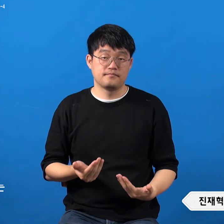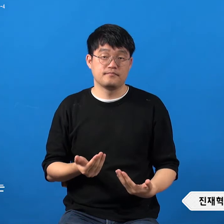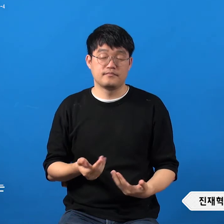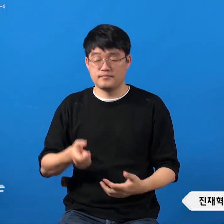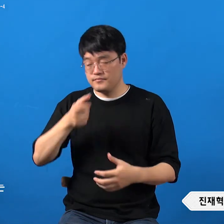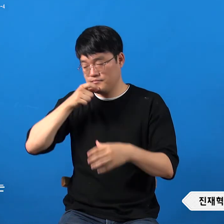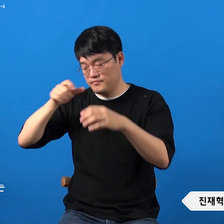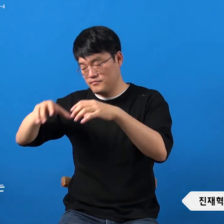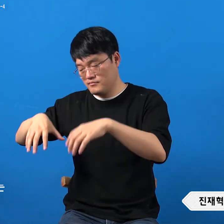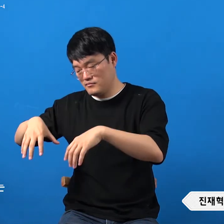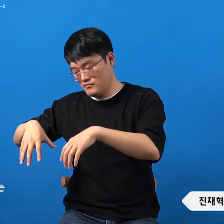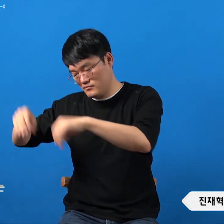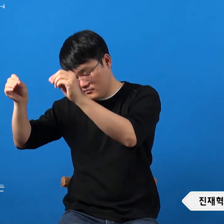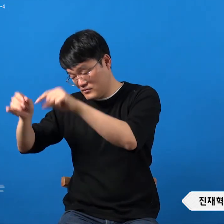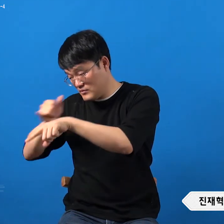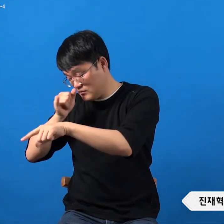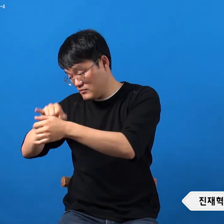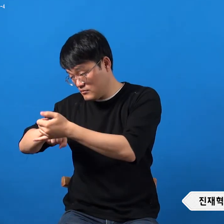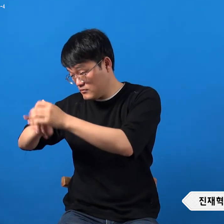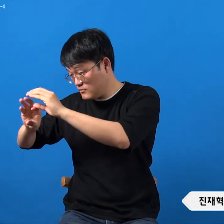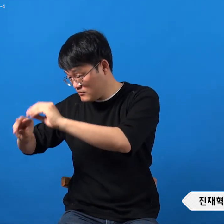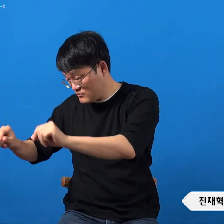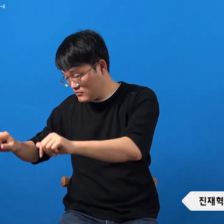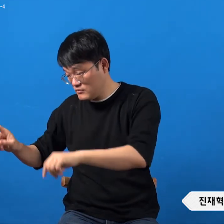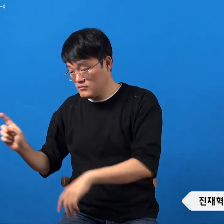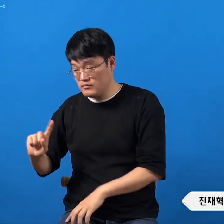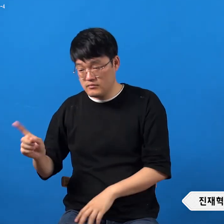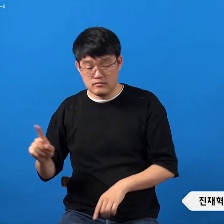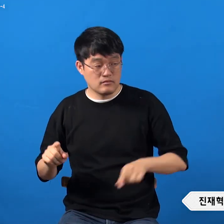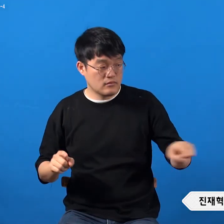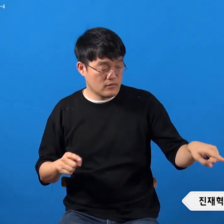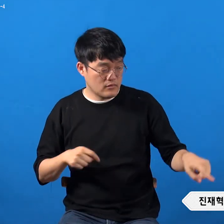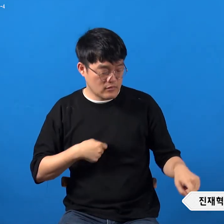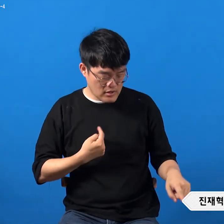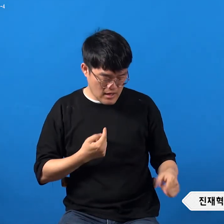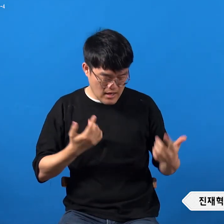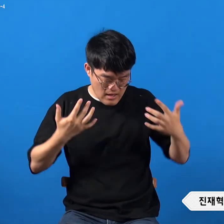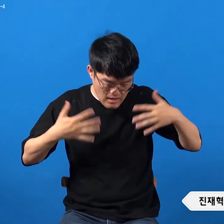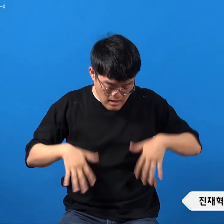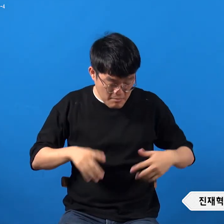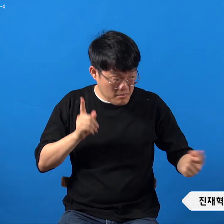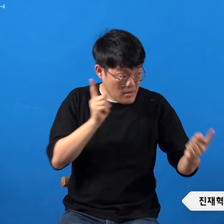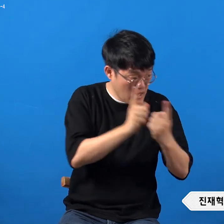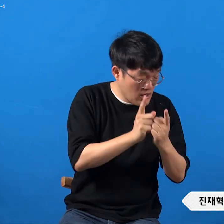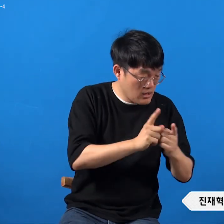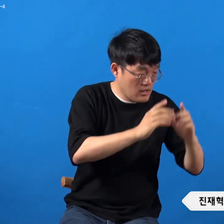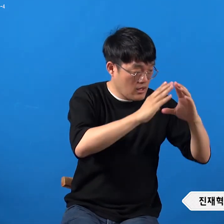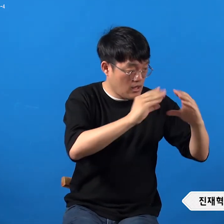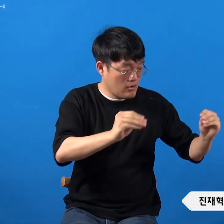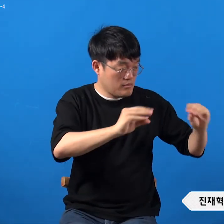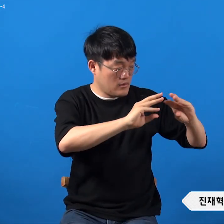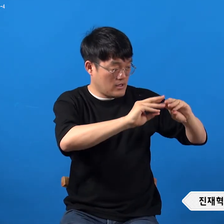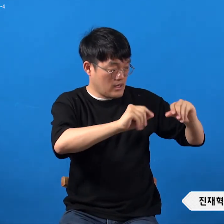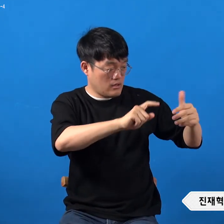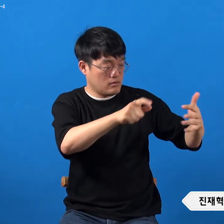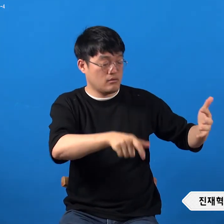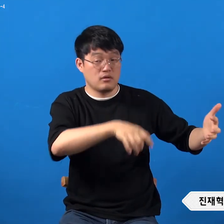기근이 있는 약속의 땅에서도, 아니 치졸함이 보일 수밖에 없는 상황과 관계